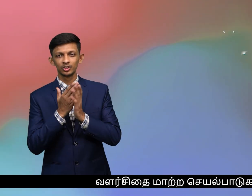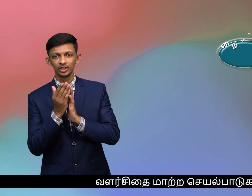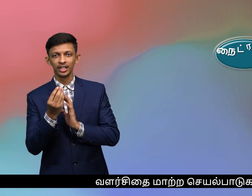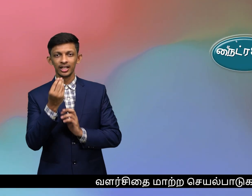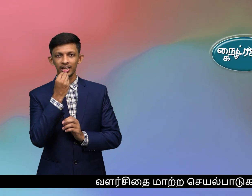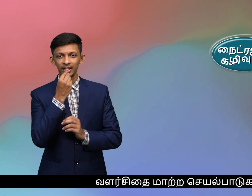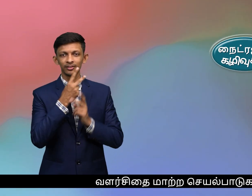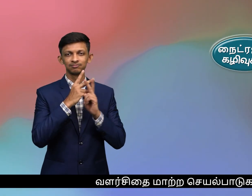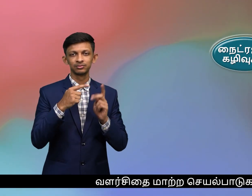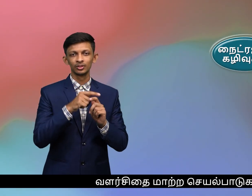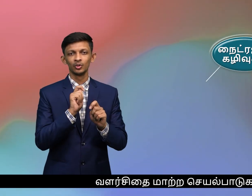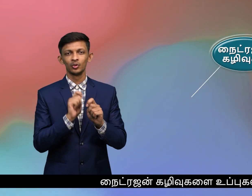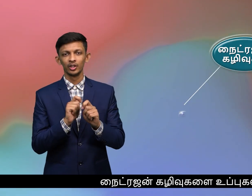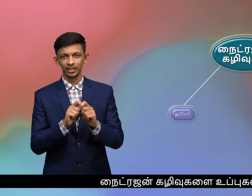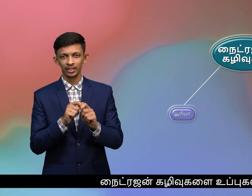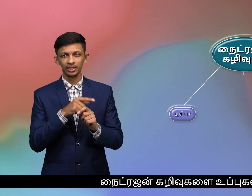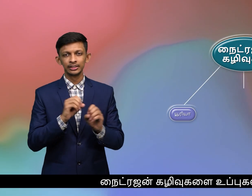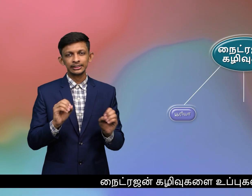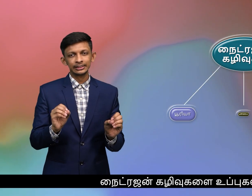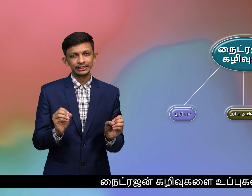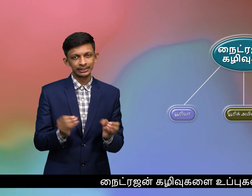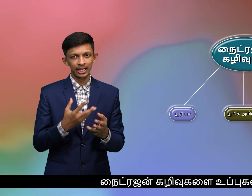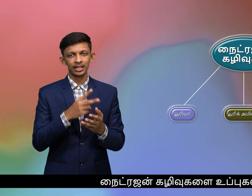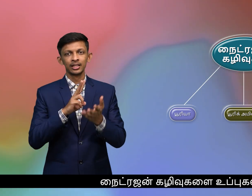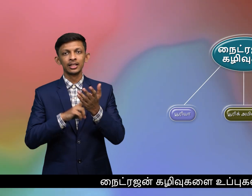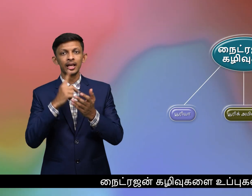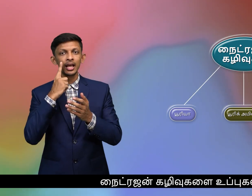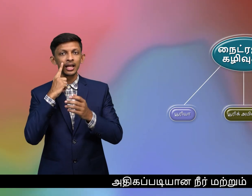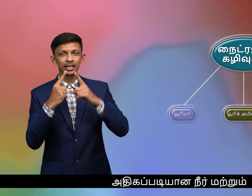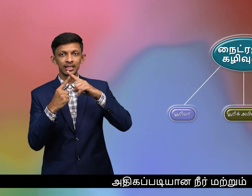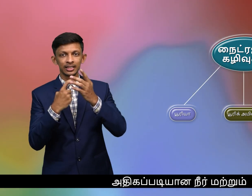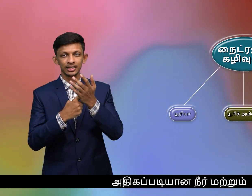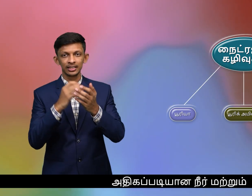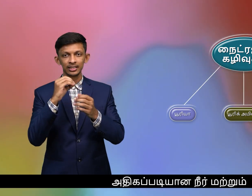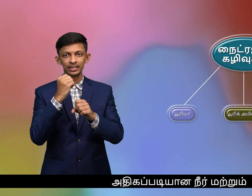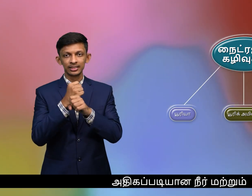வளர்சிதை மாற்ற செயல்பாடுகள் நைட்ரஜன் கழிவுகளை உப்புகள் அதிகப்படியான நீர் மற்றும்